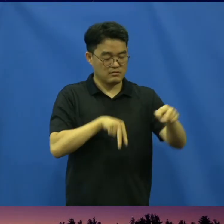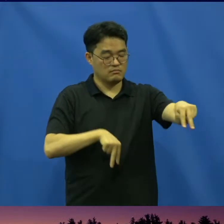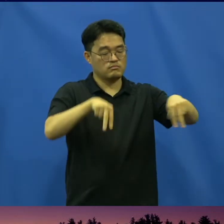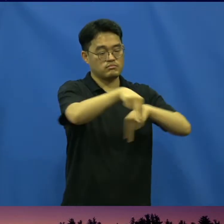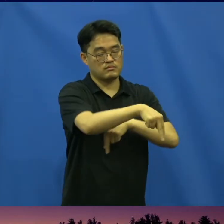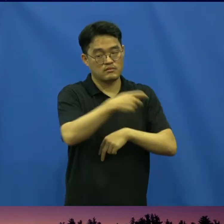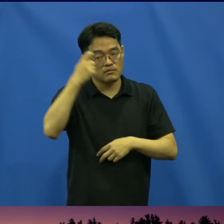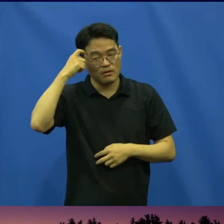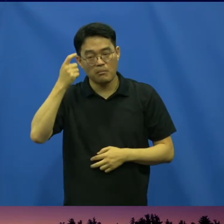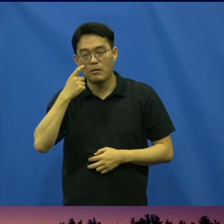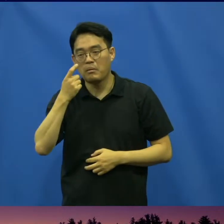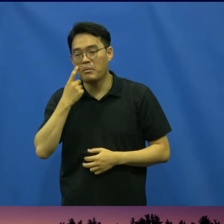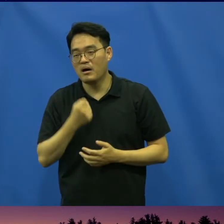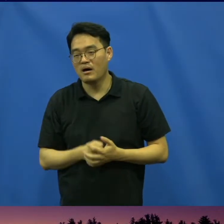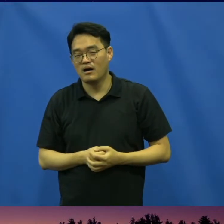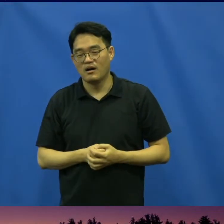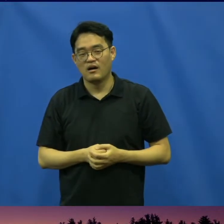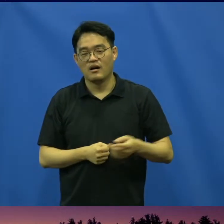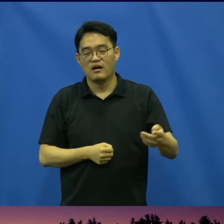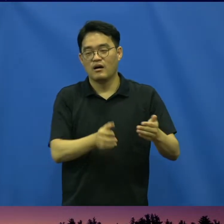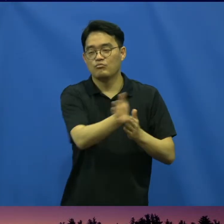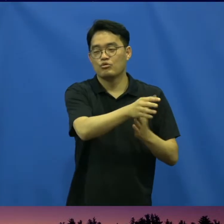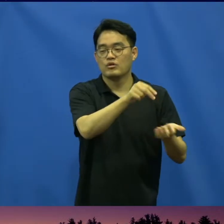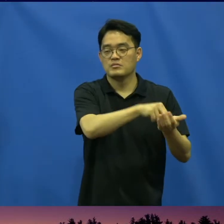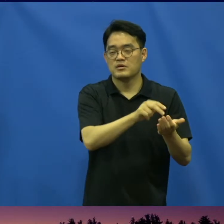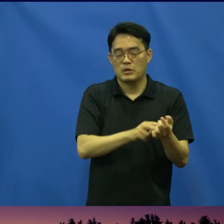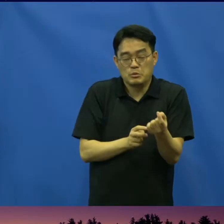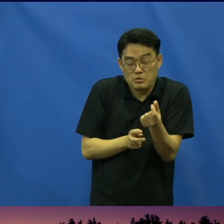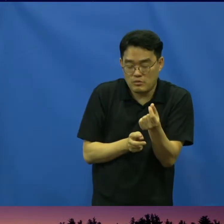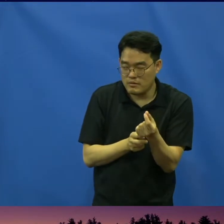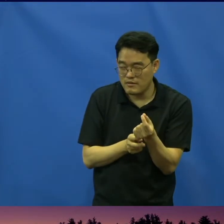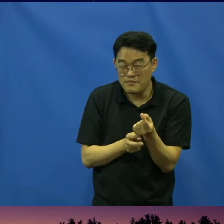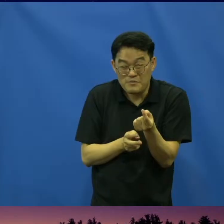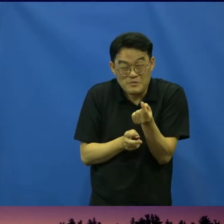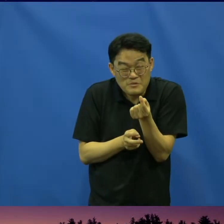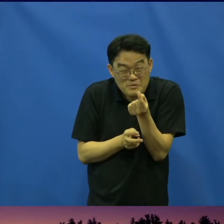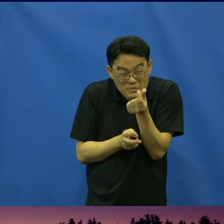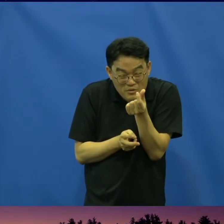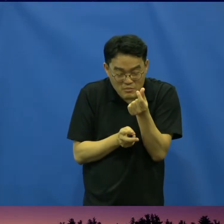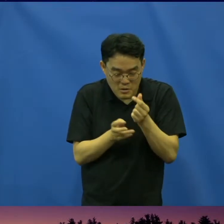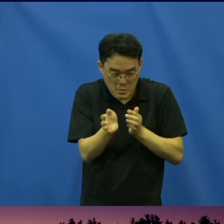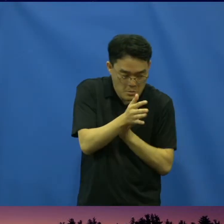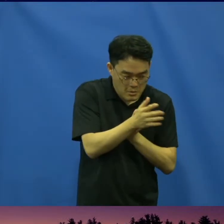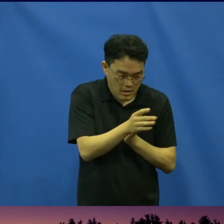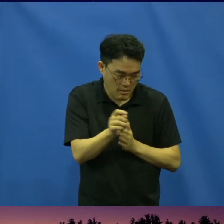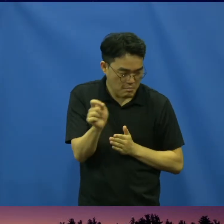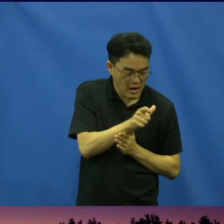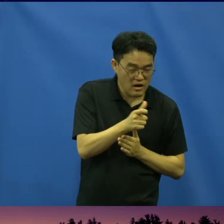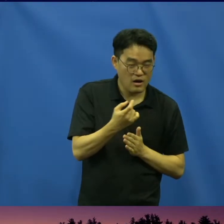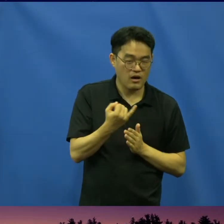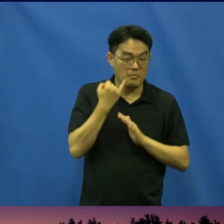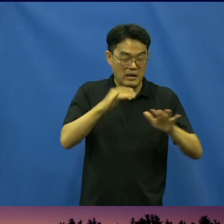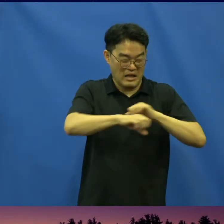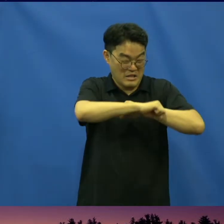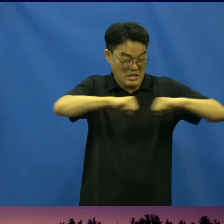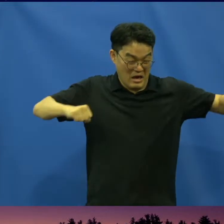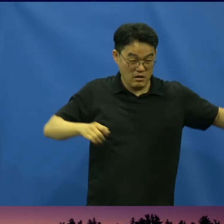그게 얼마나 원통해요. 요만한 멸치가 그 좁은 그 그물에